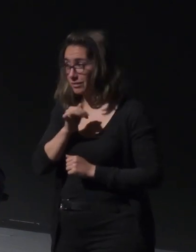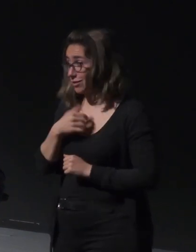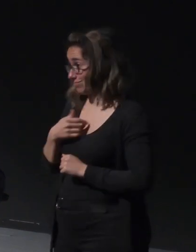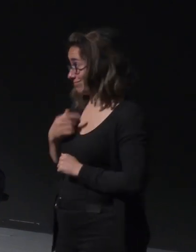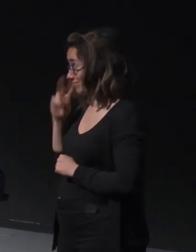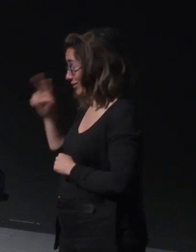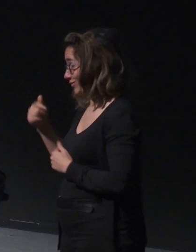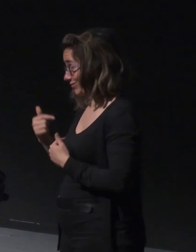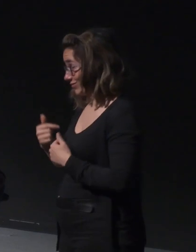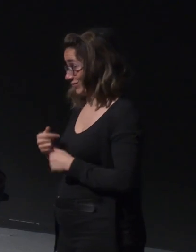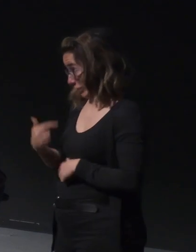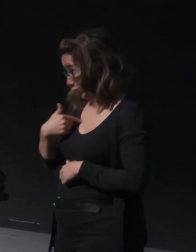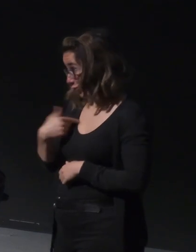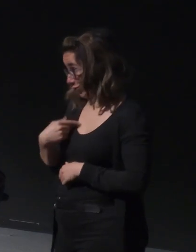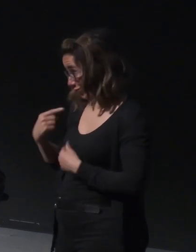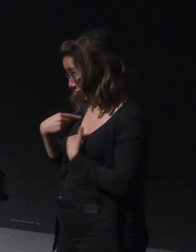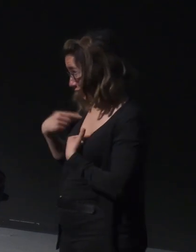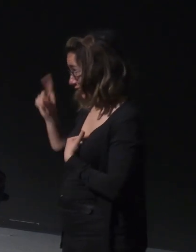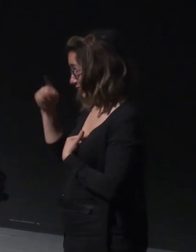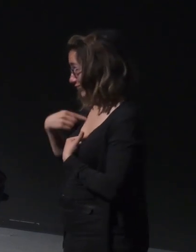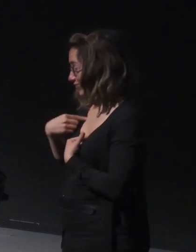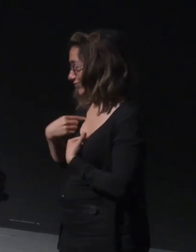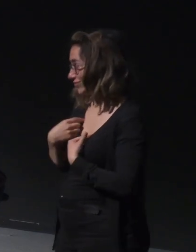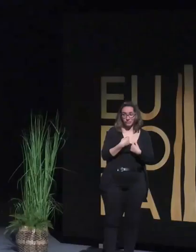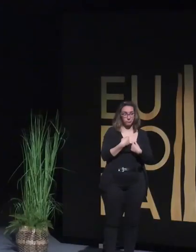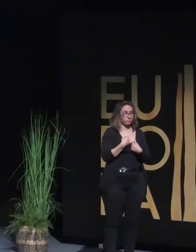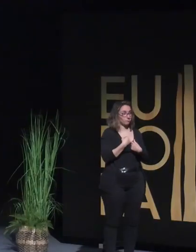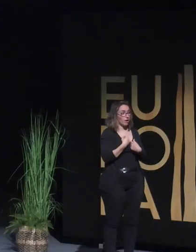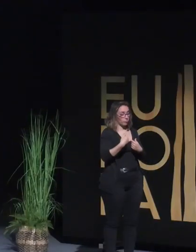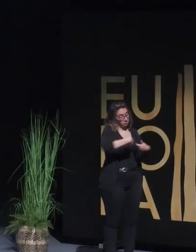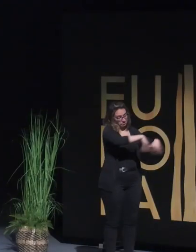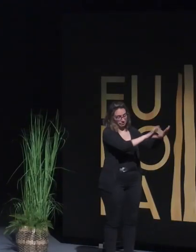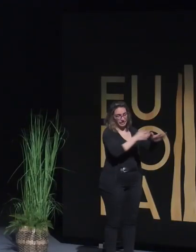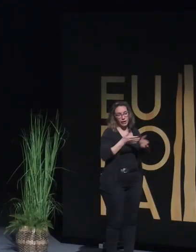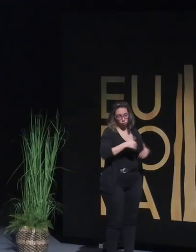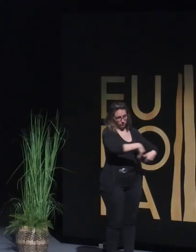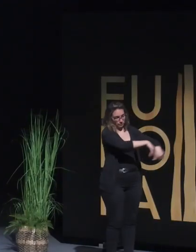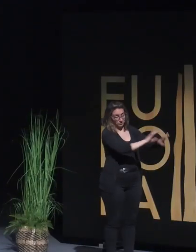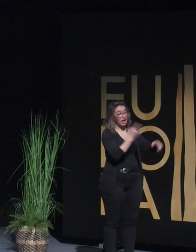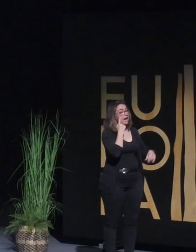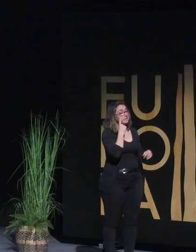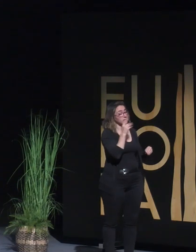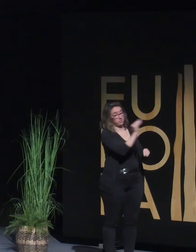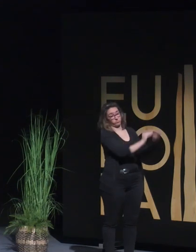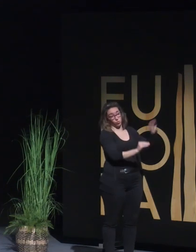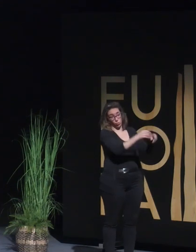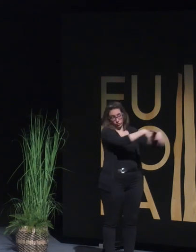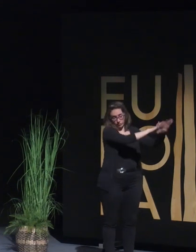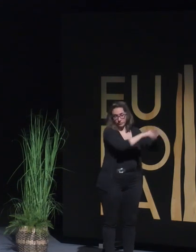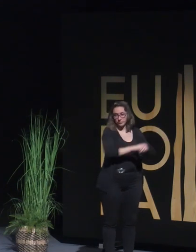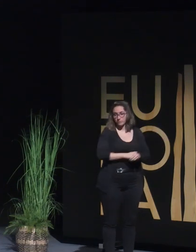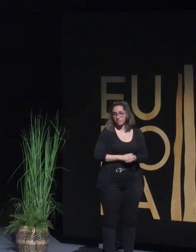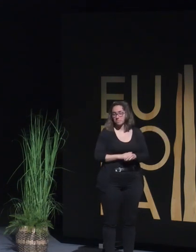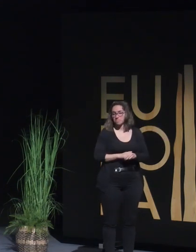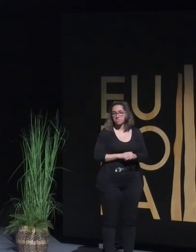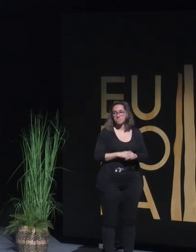digo, yo, Íñigo. Y me dice, bueno, aquí te lo dejo. Mirándome como, a ver si puedes hacer algo, ¿no? Y